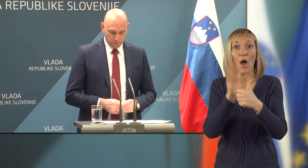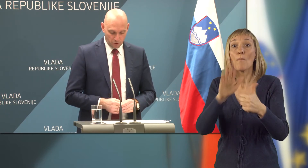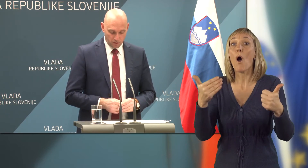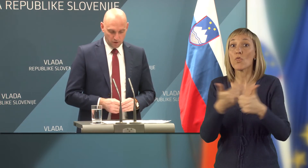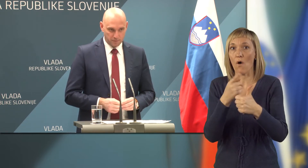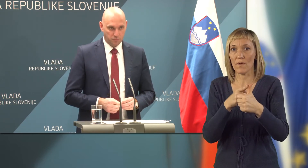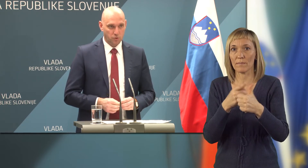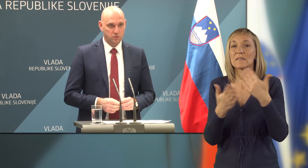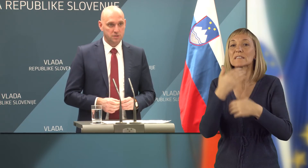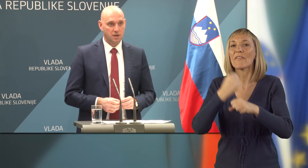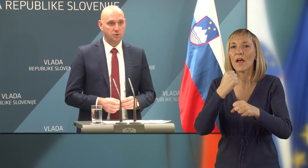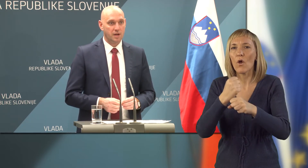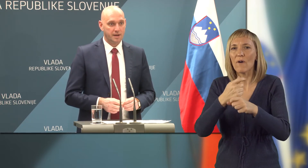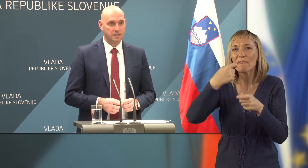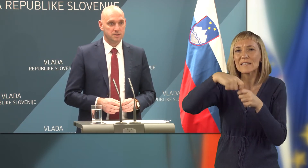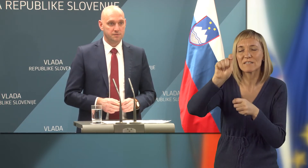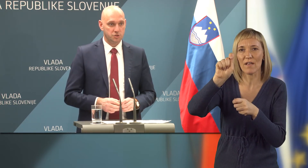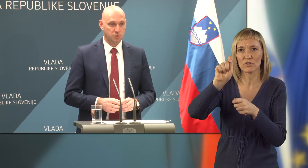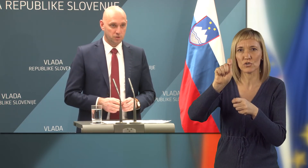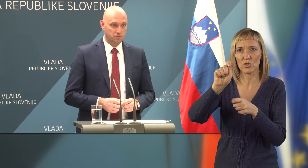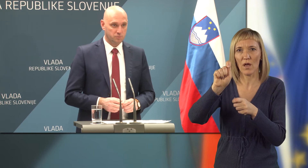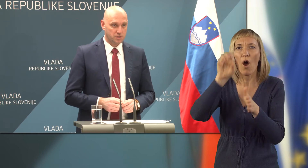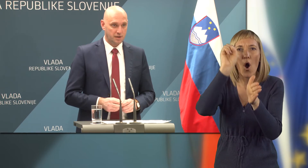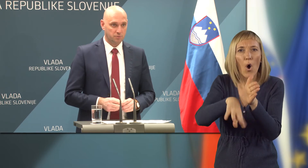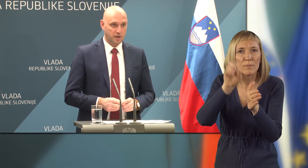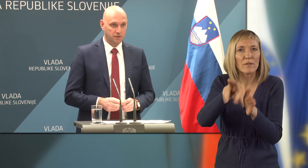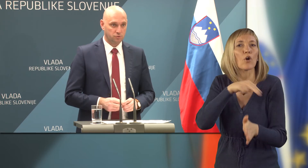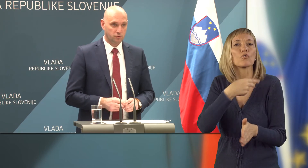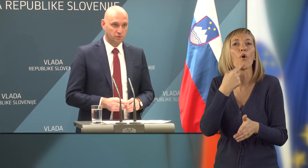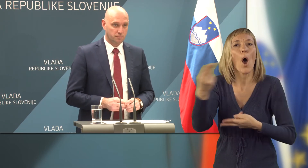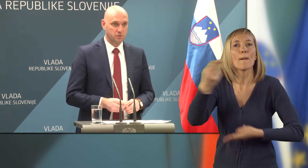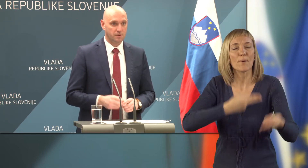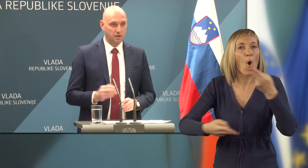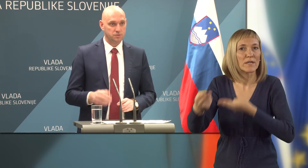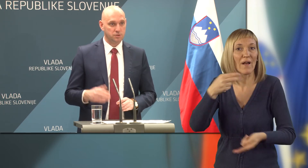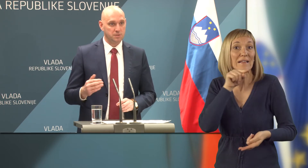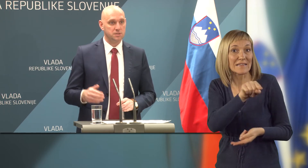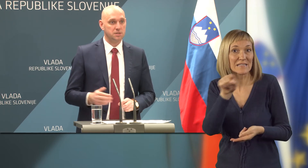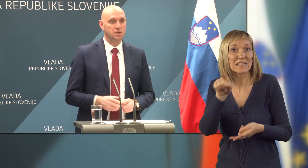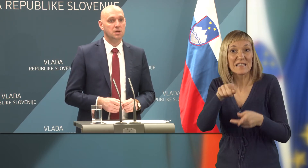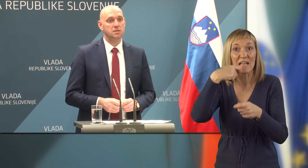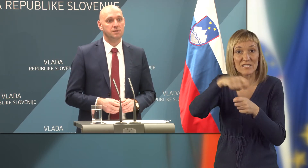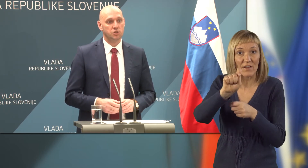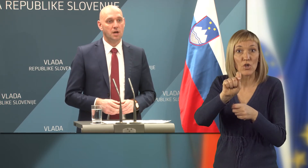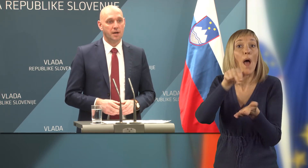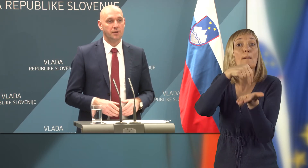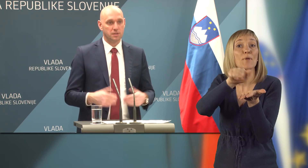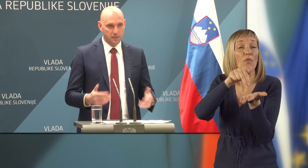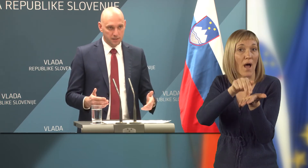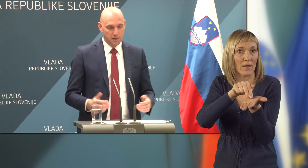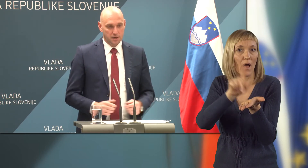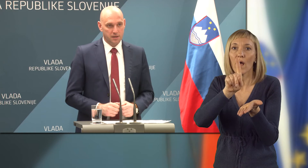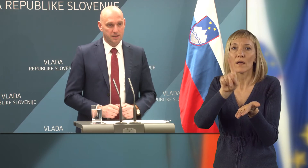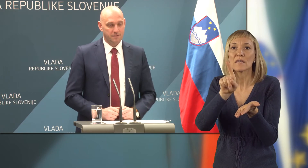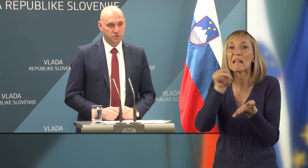sicer po novem bodo za ravnanje z svečami, ko ti postanejo odpadek, odgovorni proizvajalci oziroma tisti, ki sveče dajo na